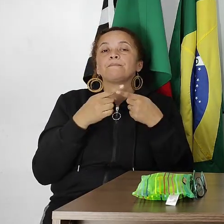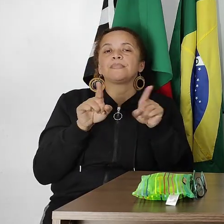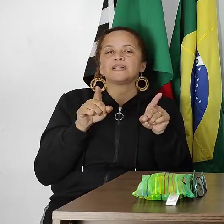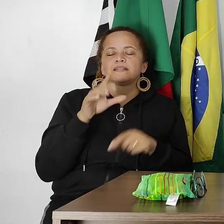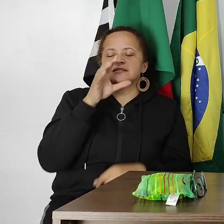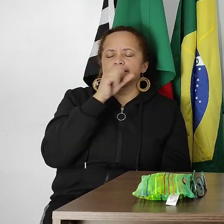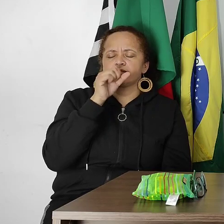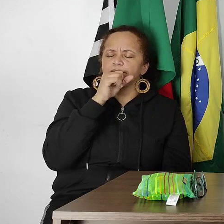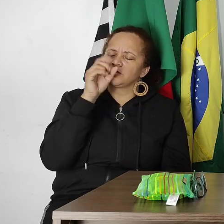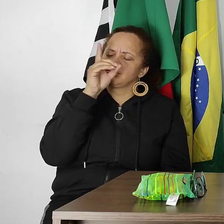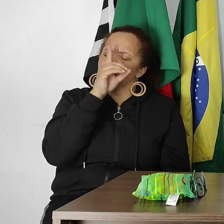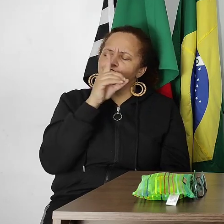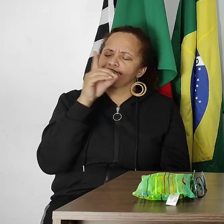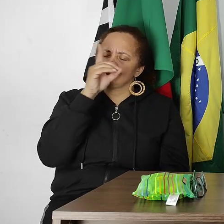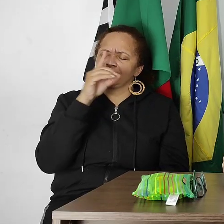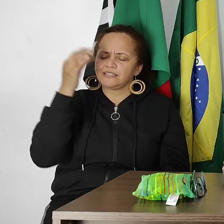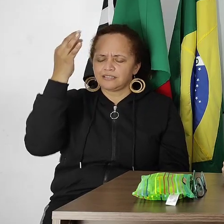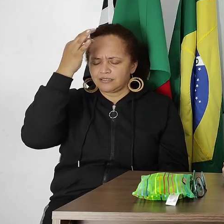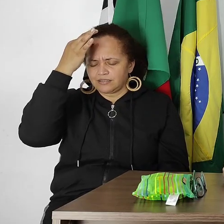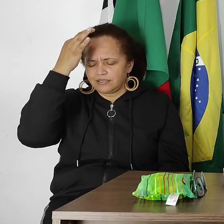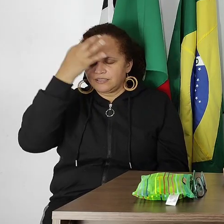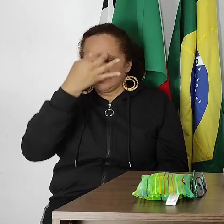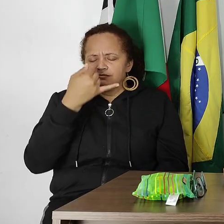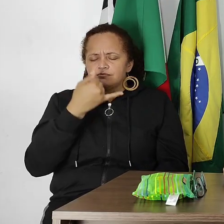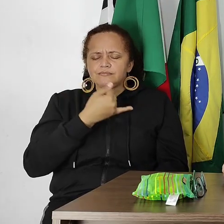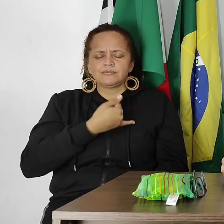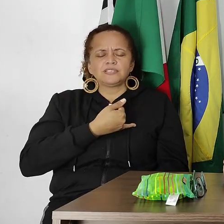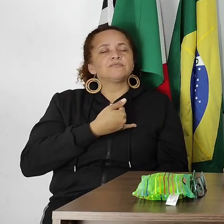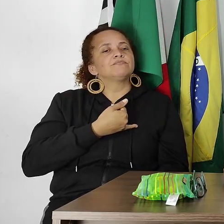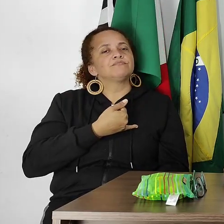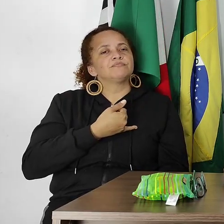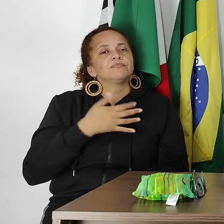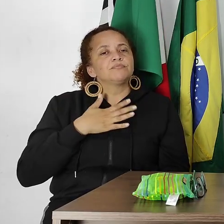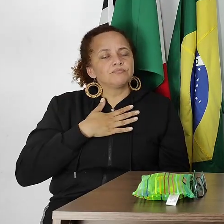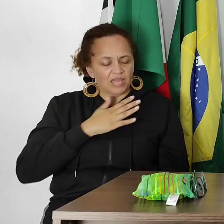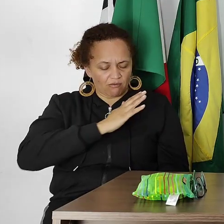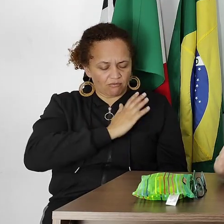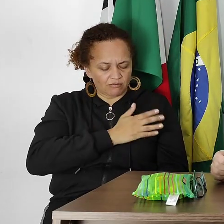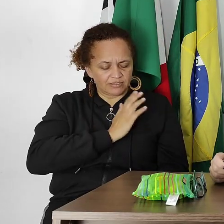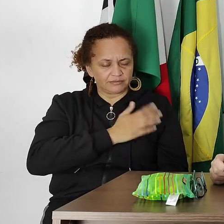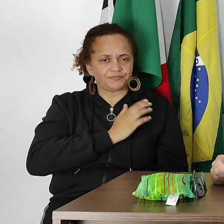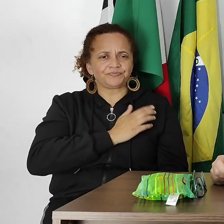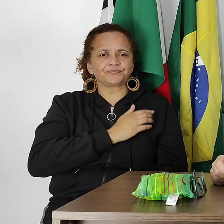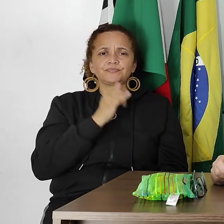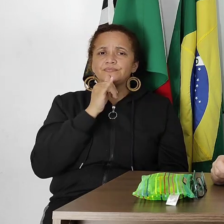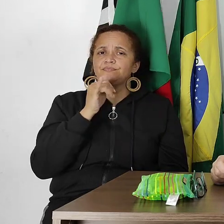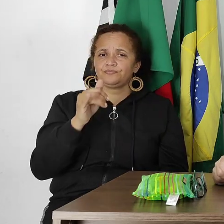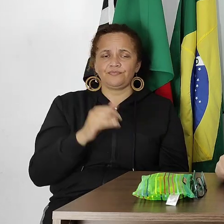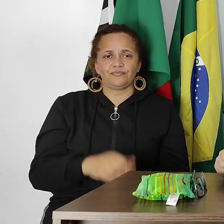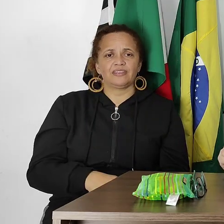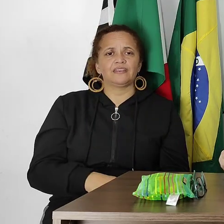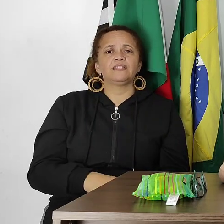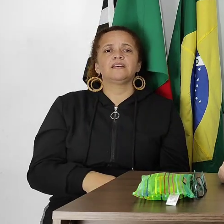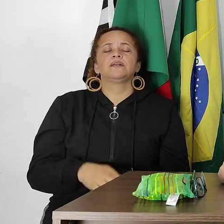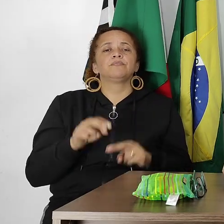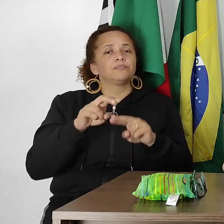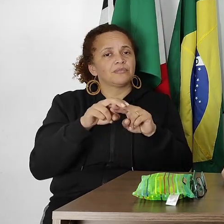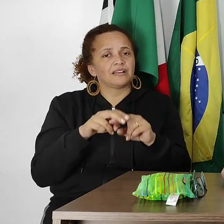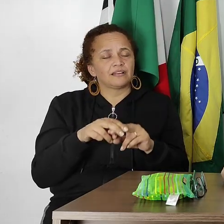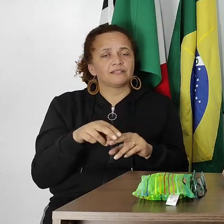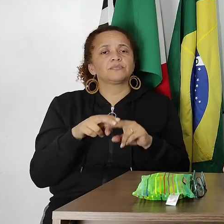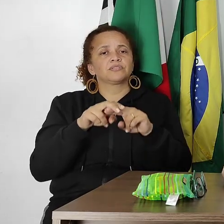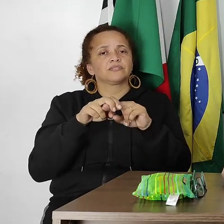domingo o Espírito Santo queimou no meu coração. Falou que através da vida do Roger, da